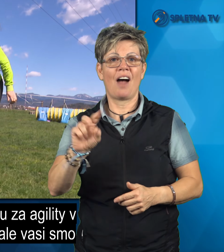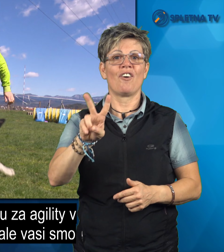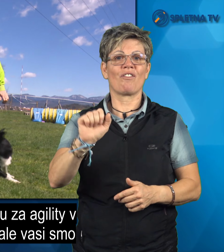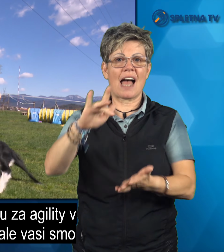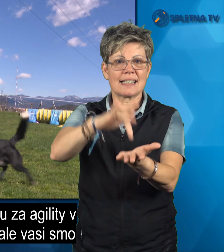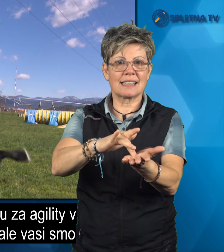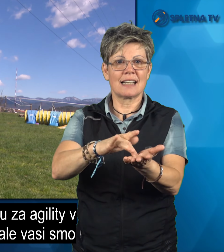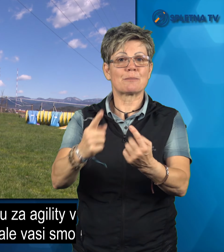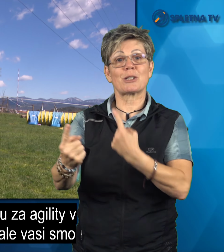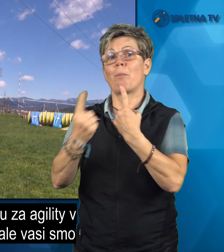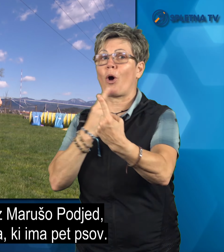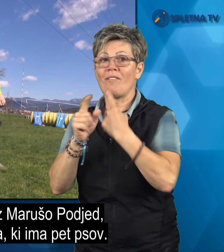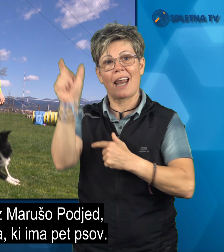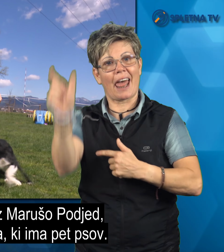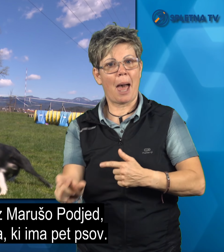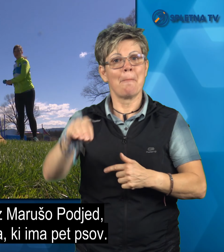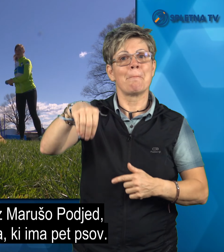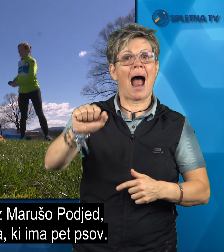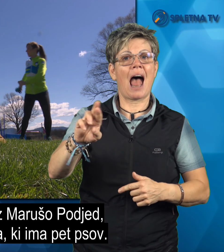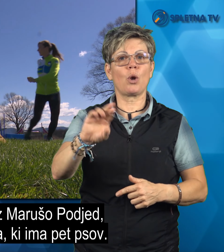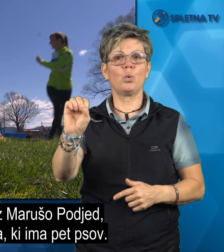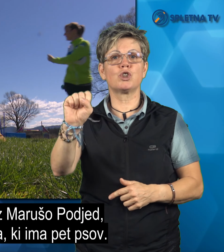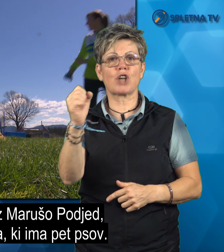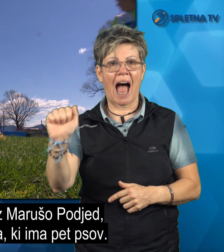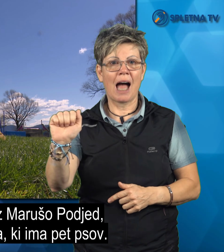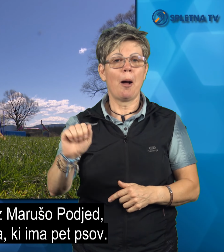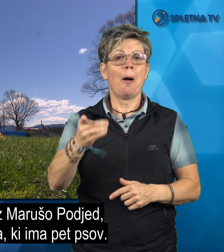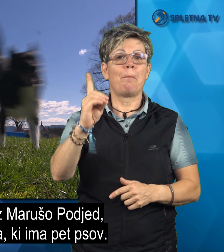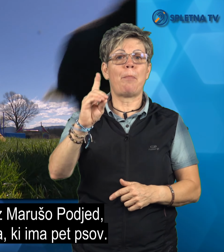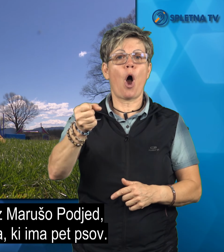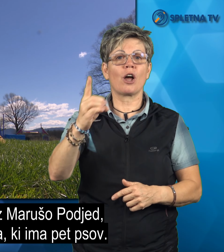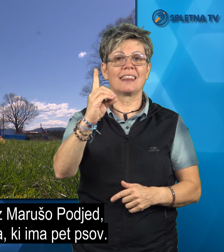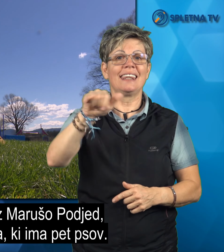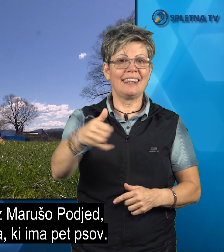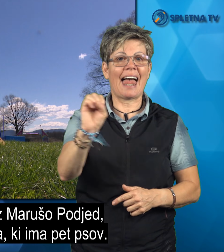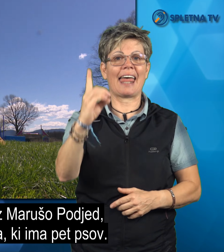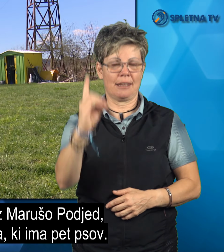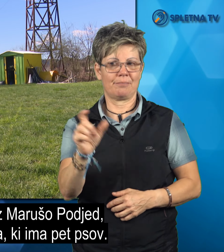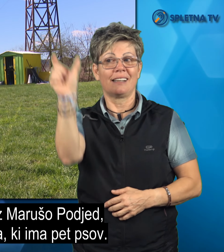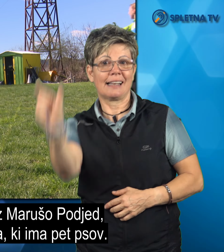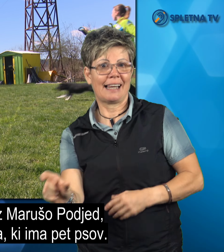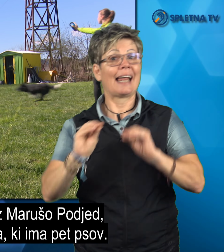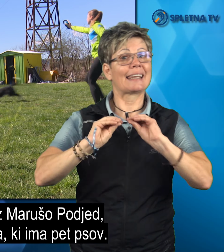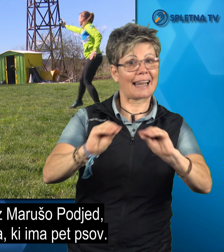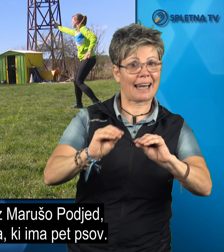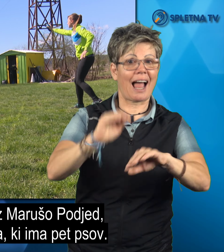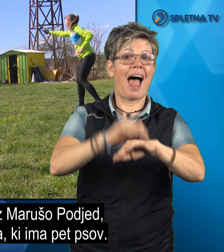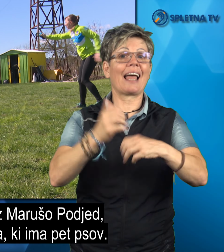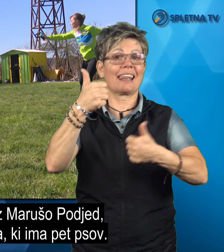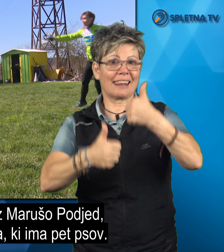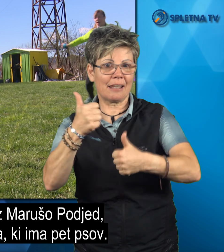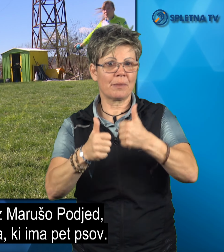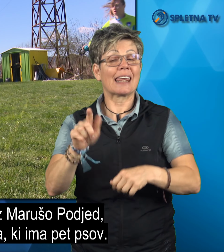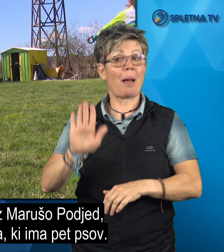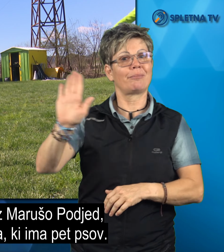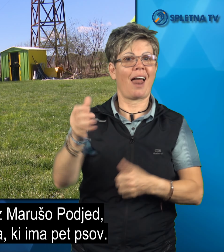bližini Depale vasi smo se pogovarjali z Marušo Podjed, trenerko agilityja, ki ima 5 psov.